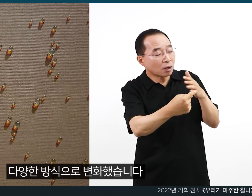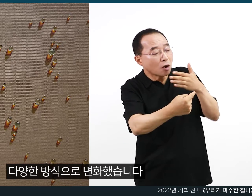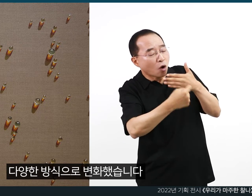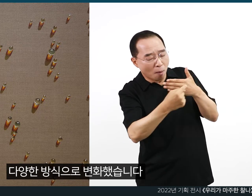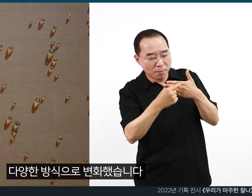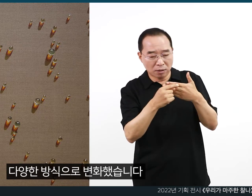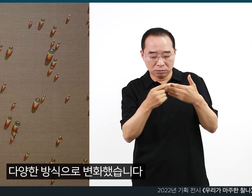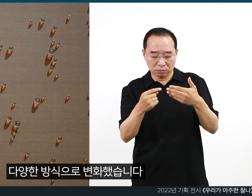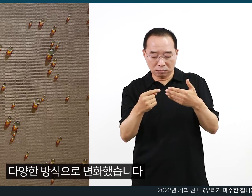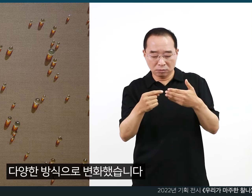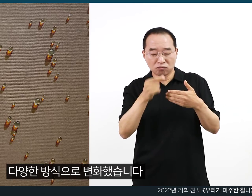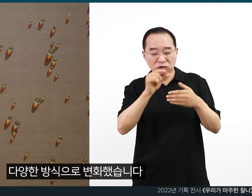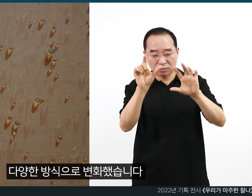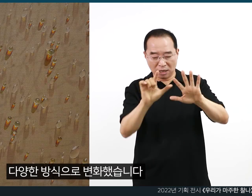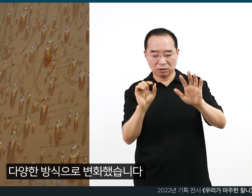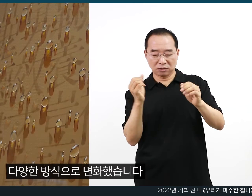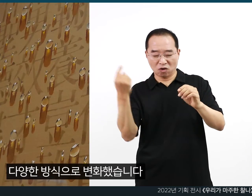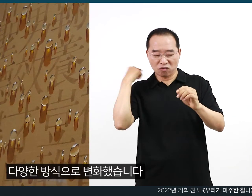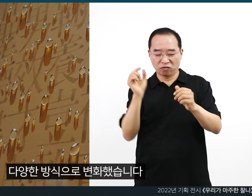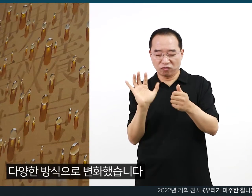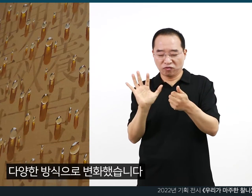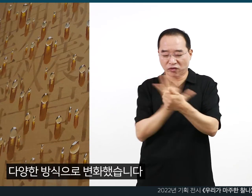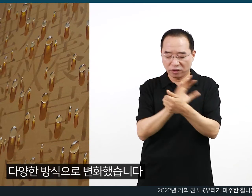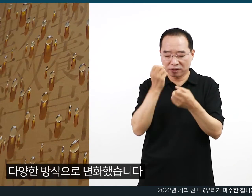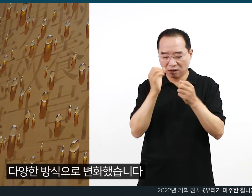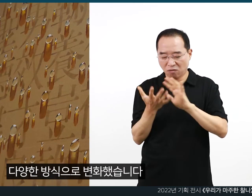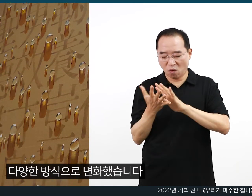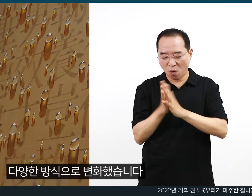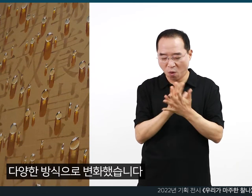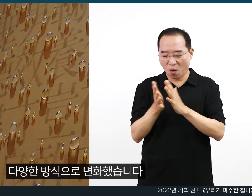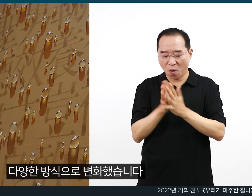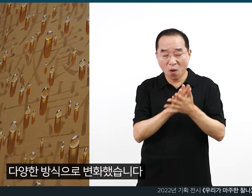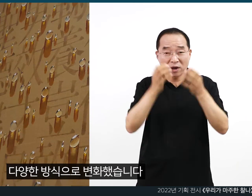다양한 방식으로 변화했습니다.